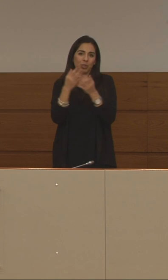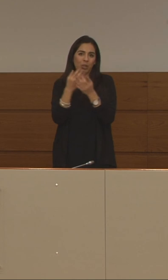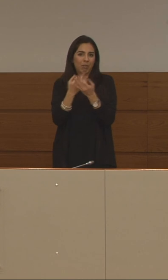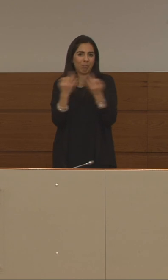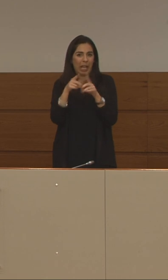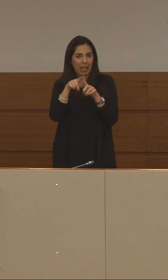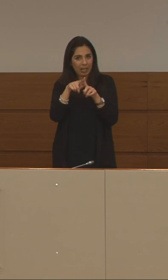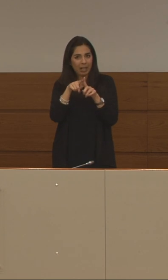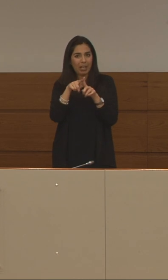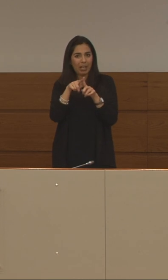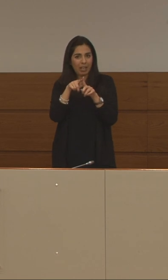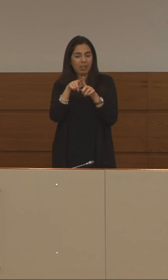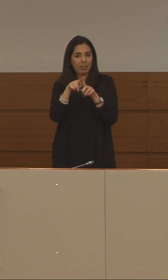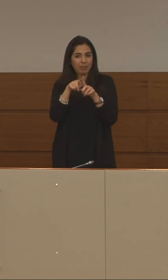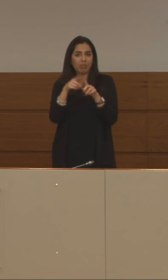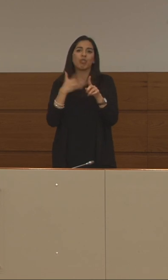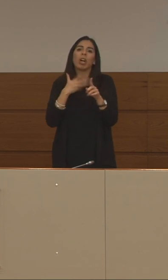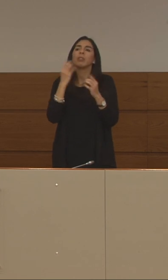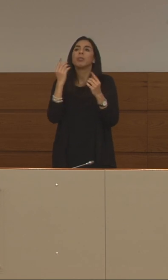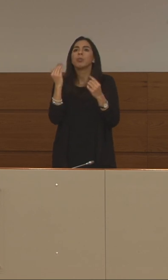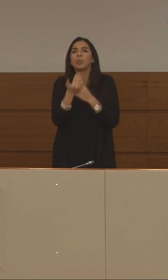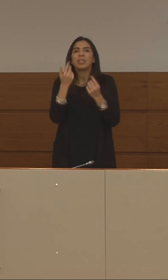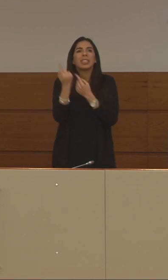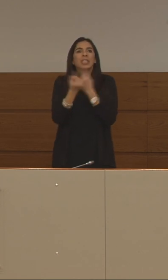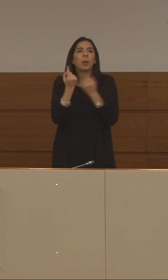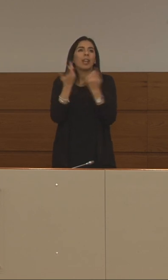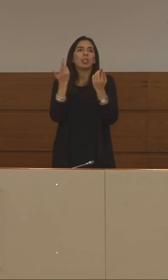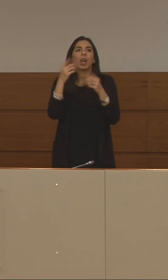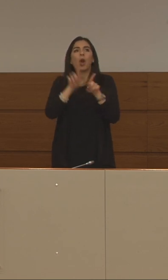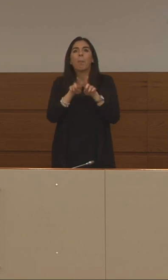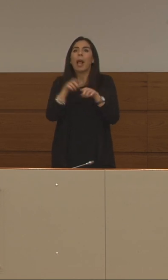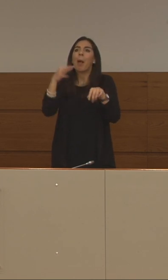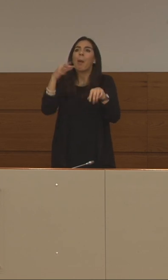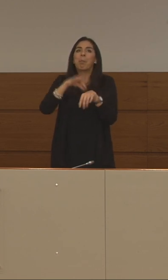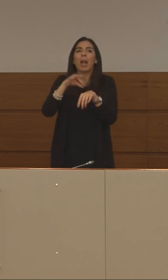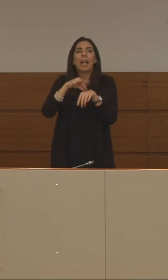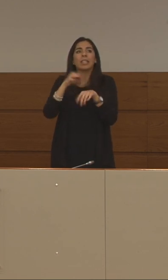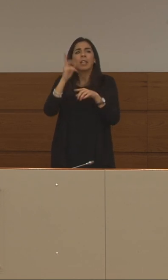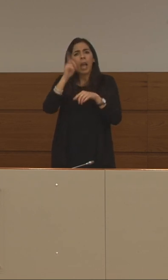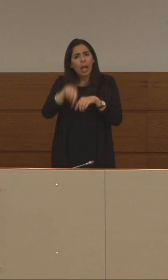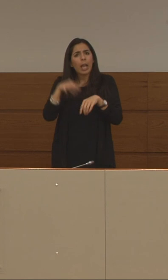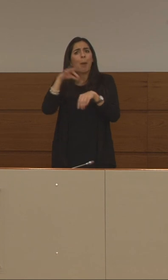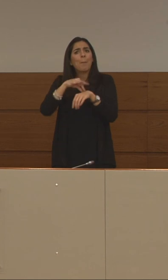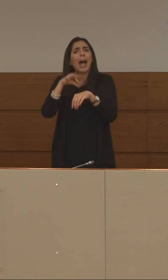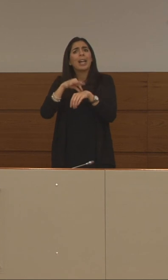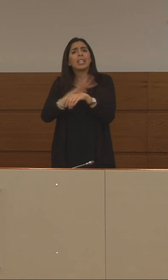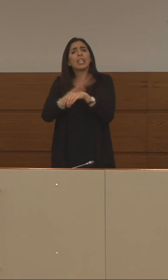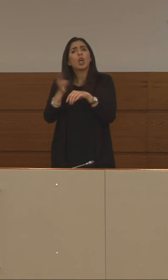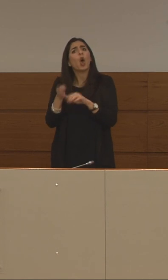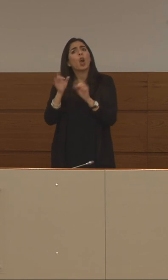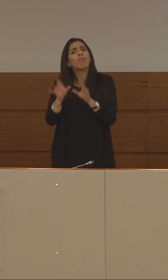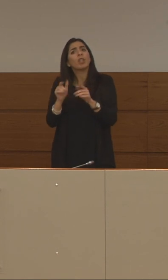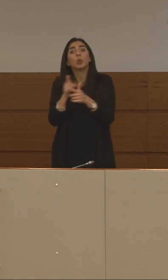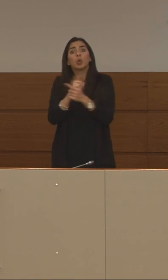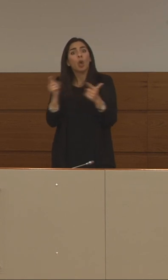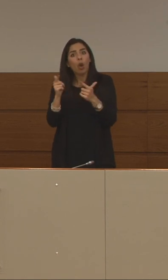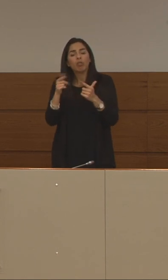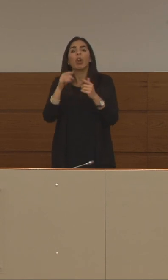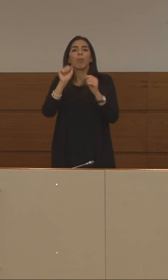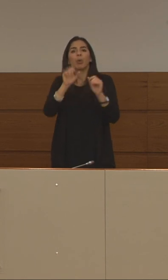c'è tutto un discorso dei pazienti normali e quindi che rientra nella casistica delle condizioni di salute che